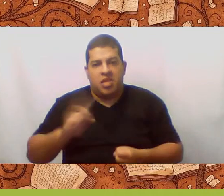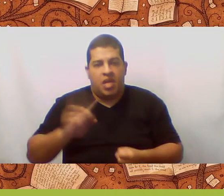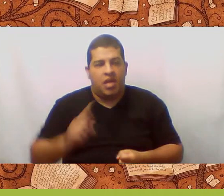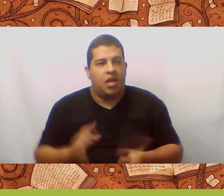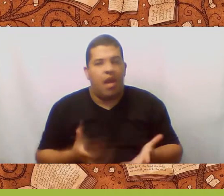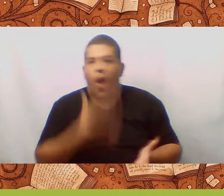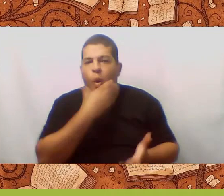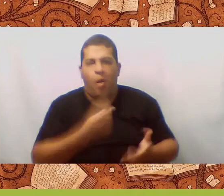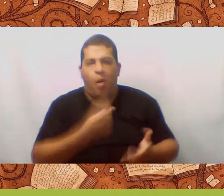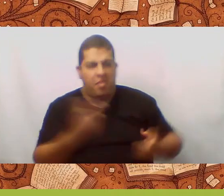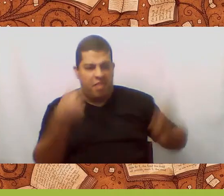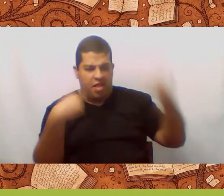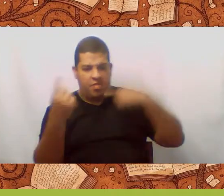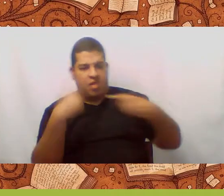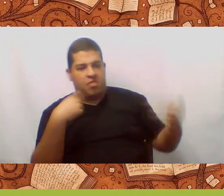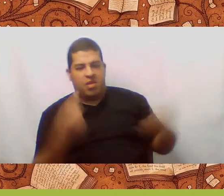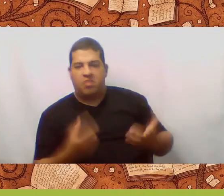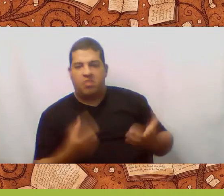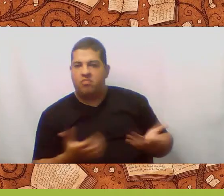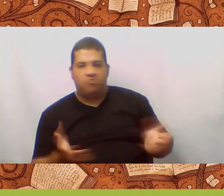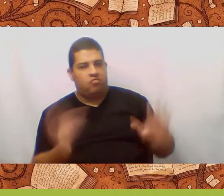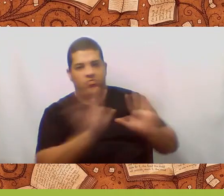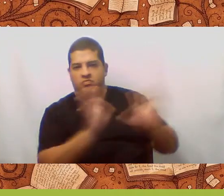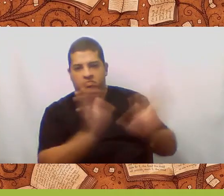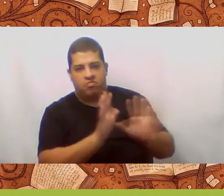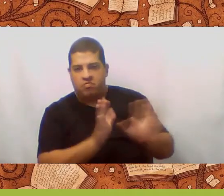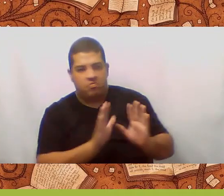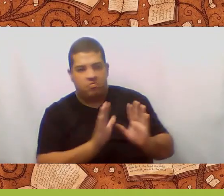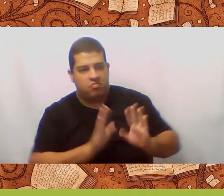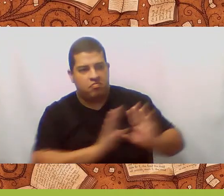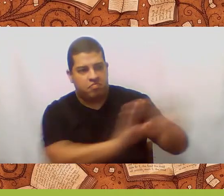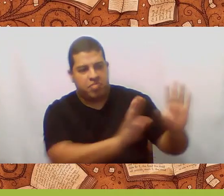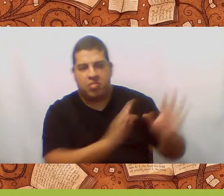mais fazer com elas o que querem, né?